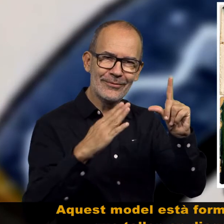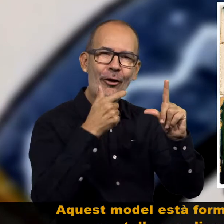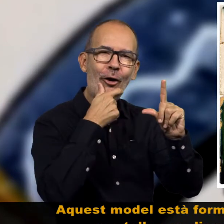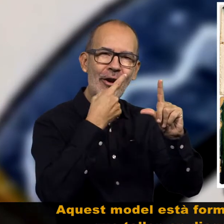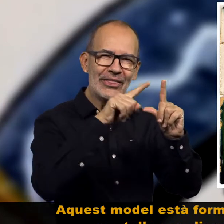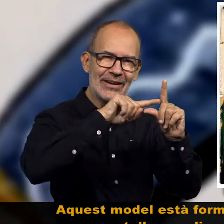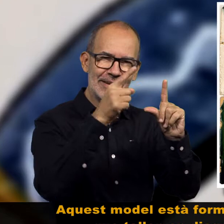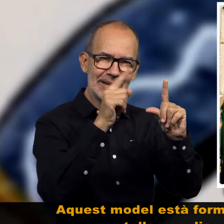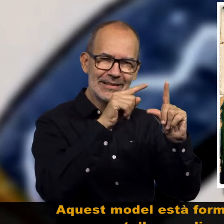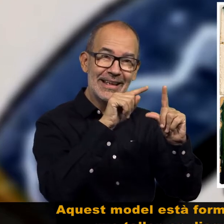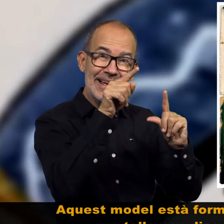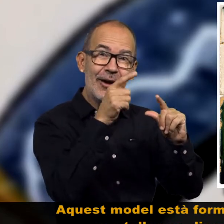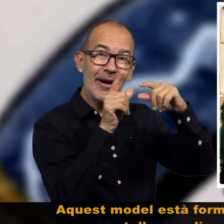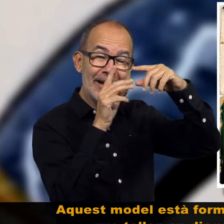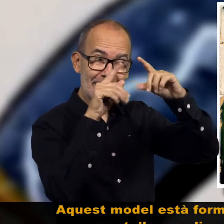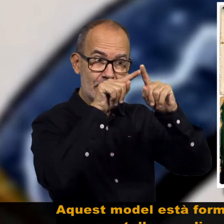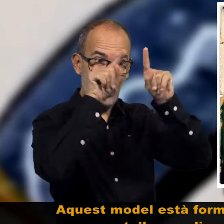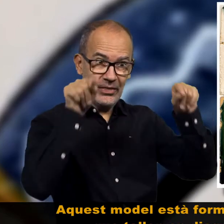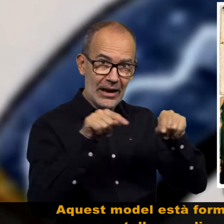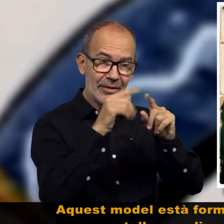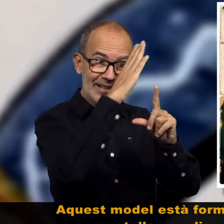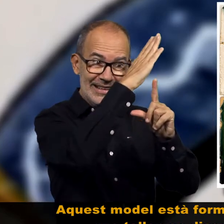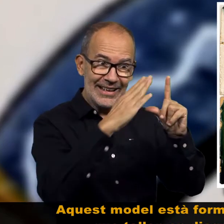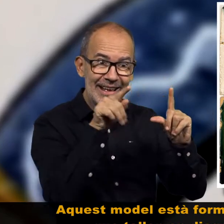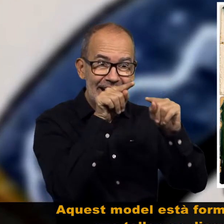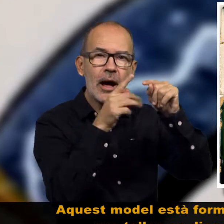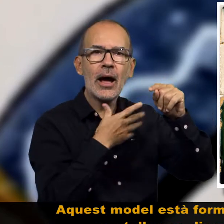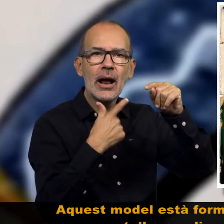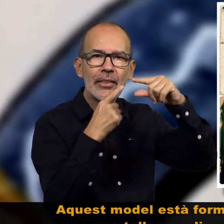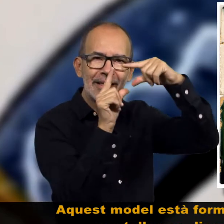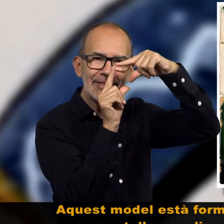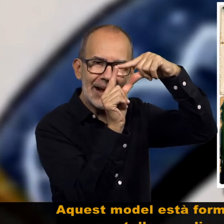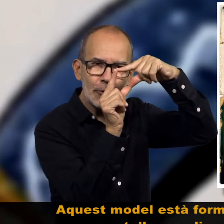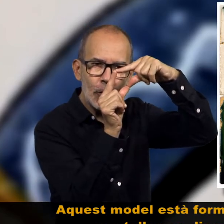Aquest model està format per dos triangles que tallen en diagonal al quadrat.